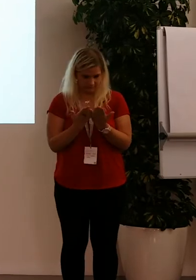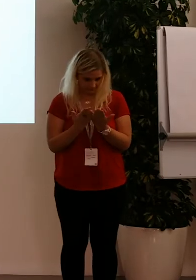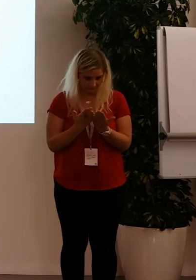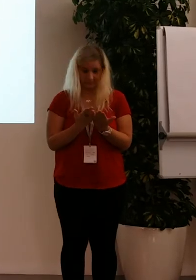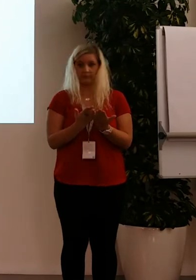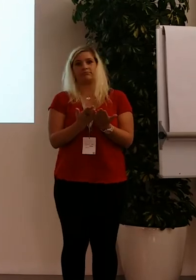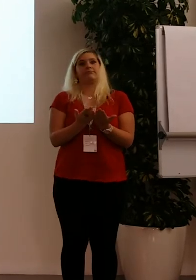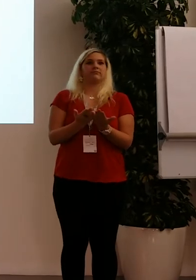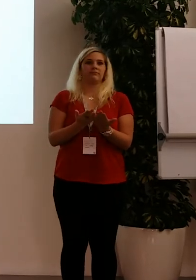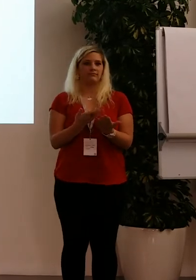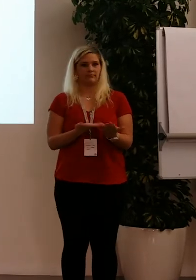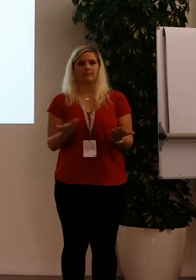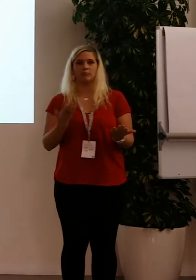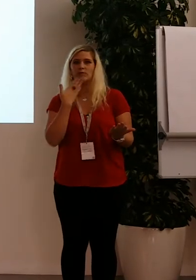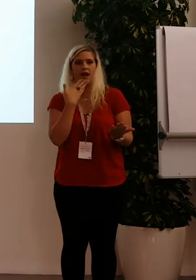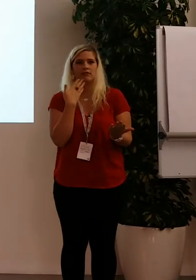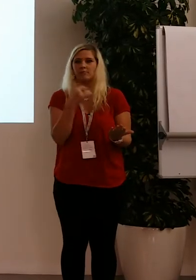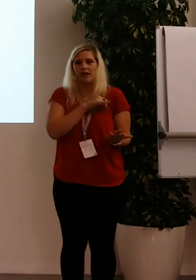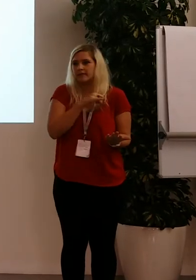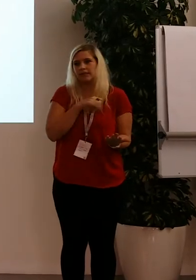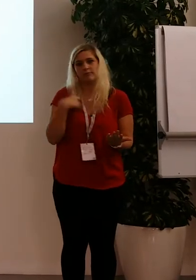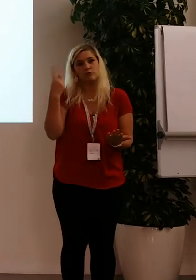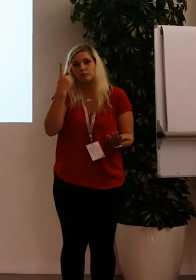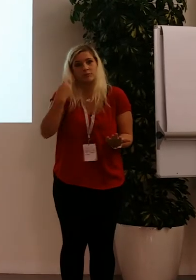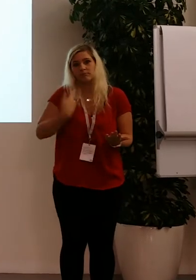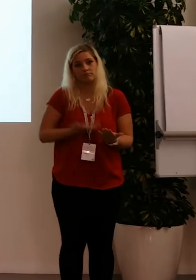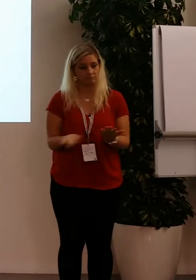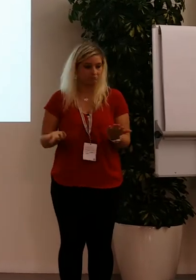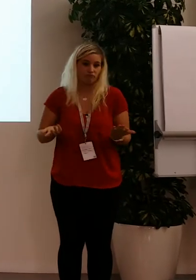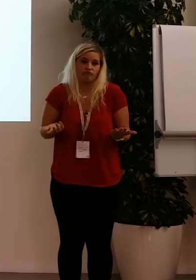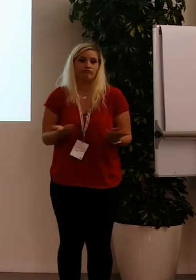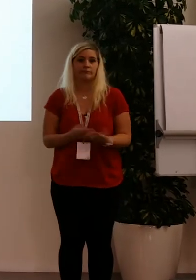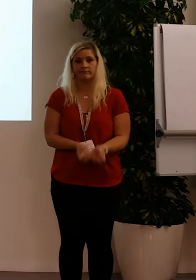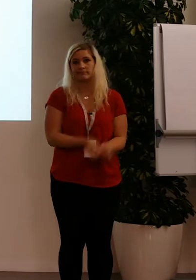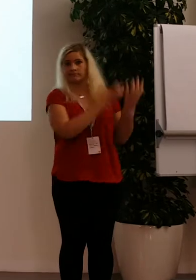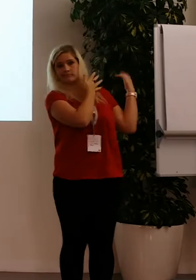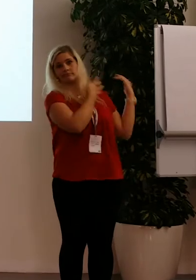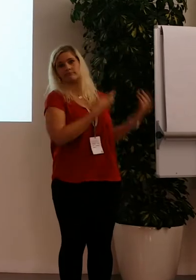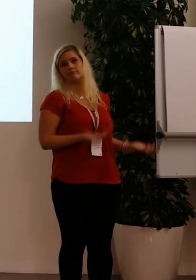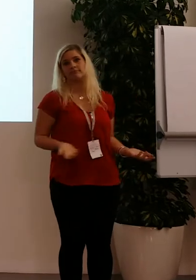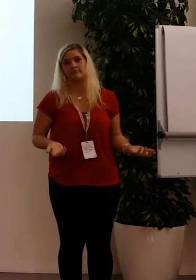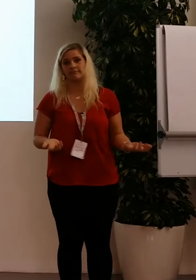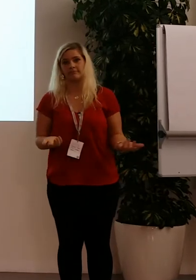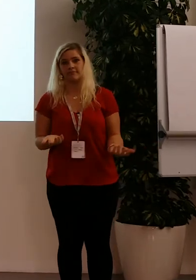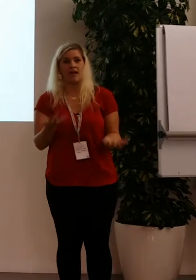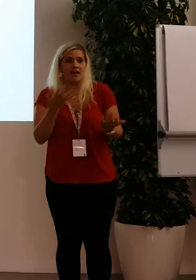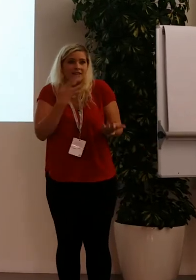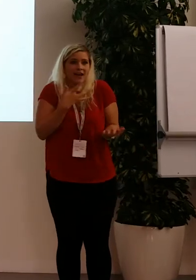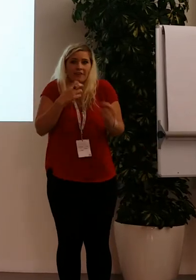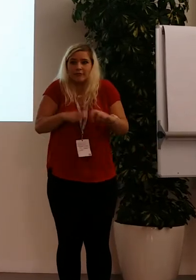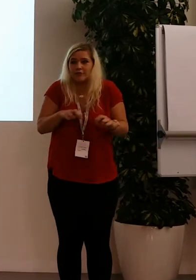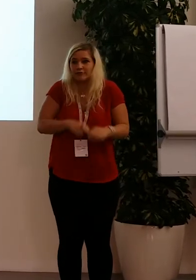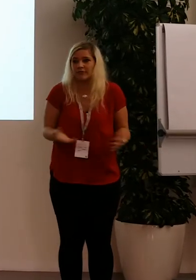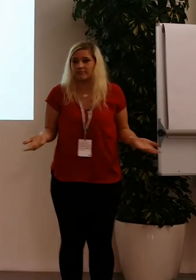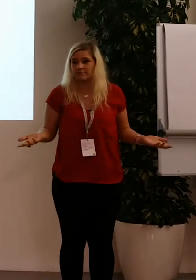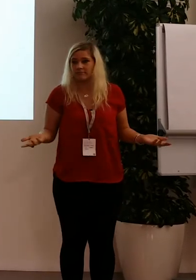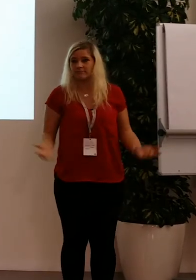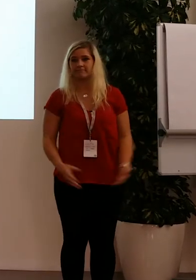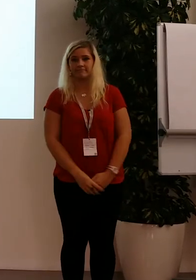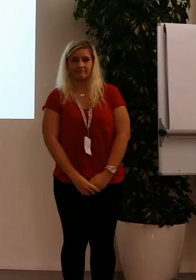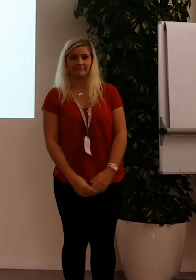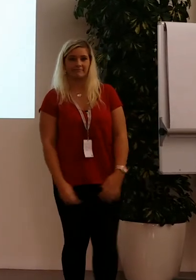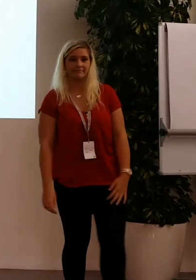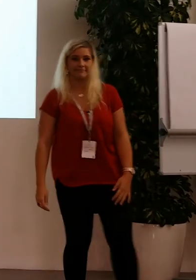No, teď rozsvítáme tu knížku jako neslyšící. Ježíš, slovo, nerozumím, nevím, prostě nebaví mě to, no tak to odložím tu knihu. Jak